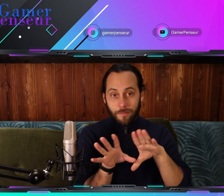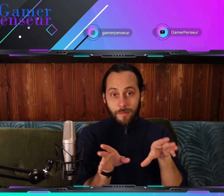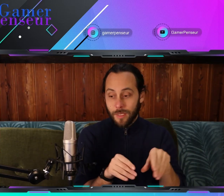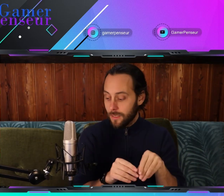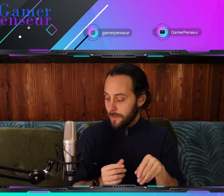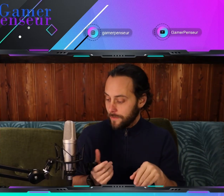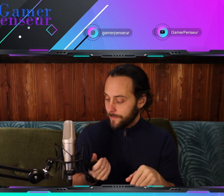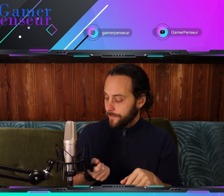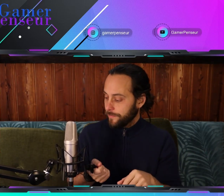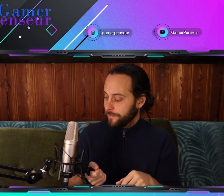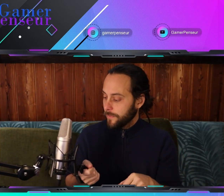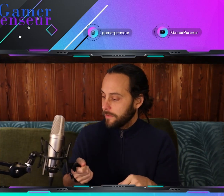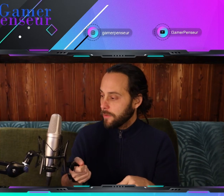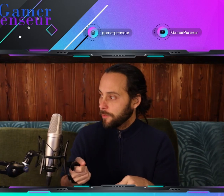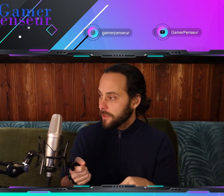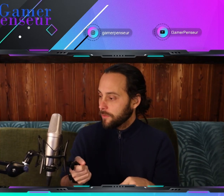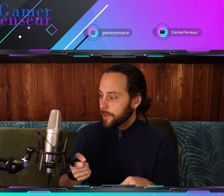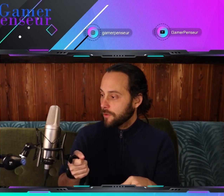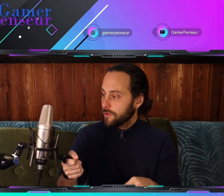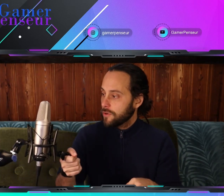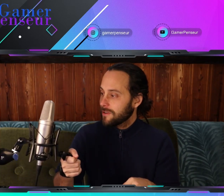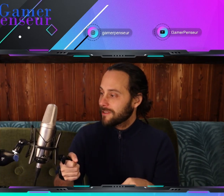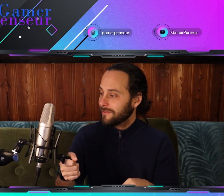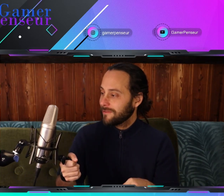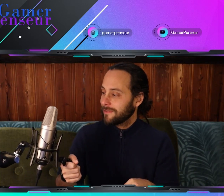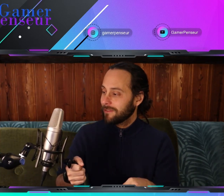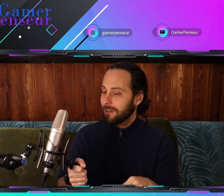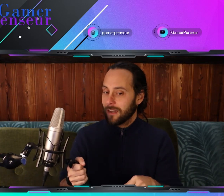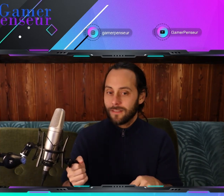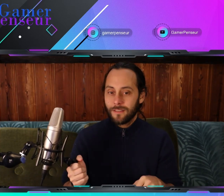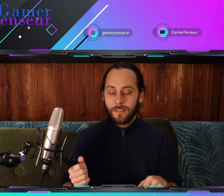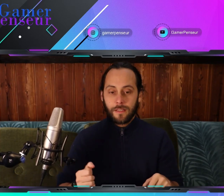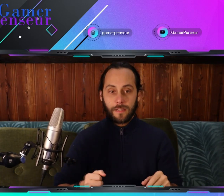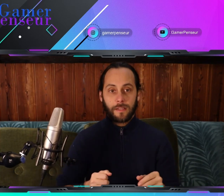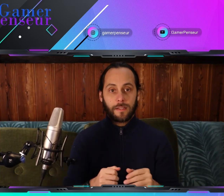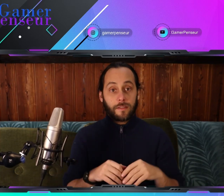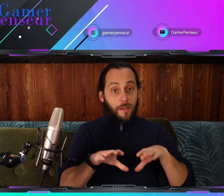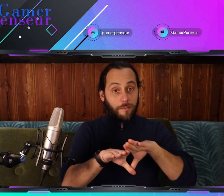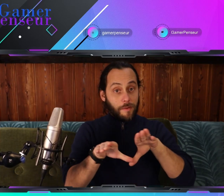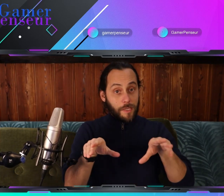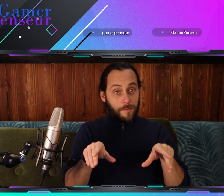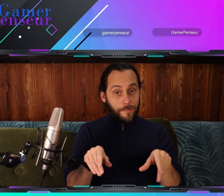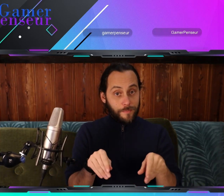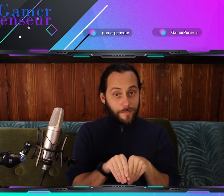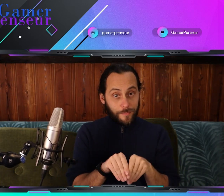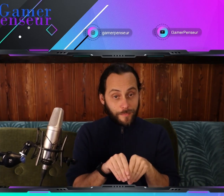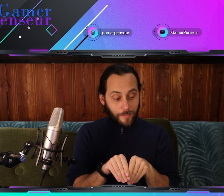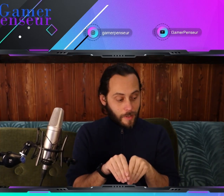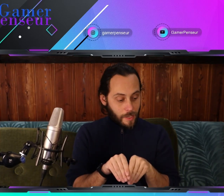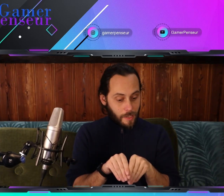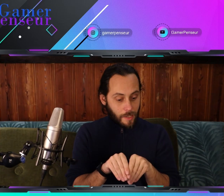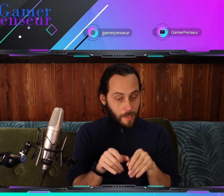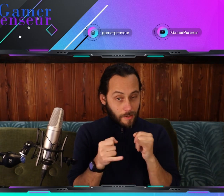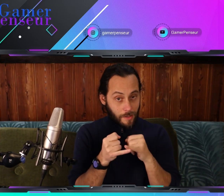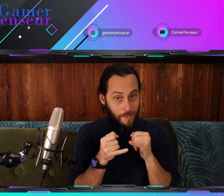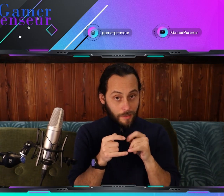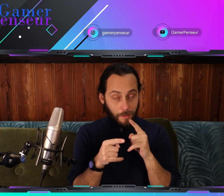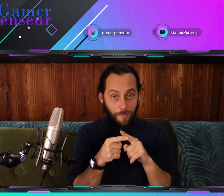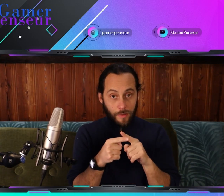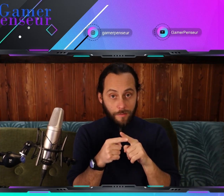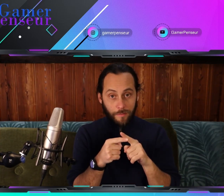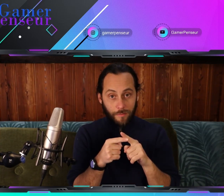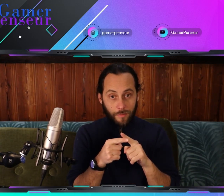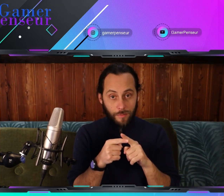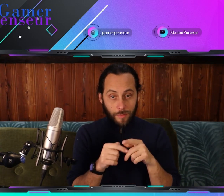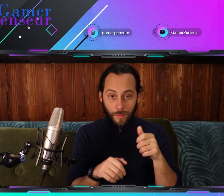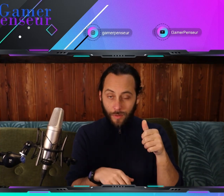pour la famille. Il va m'embêter mon micro, je le sens. Là. La famille. La dernière fois,